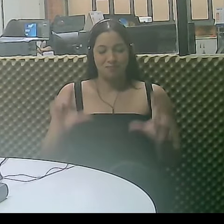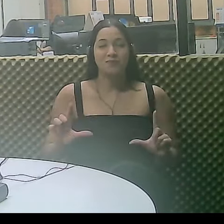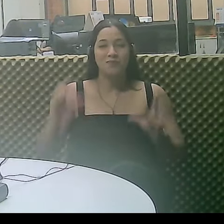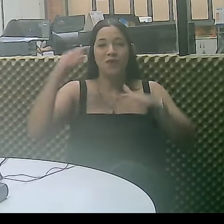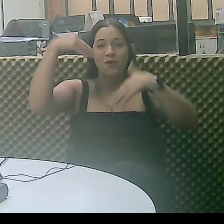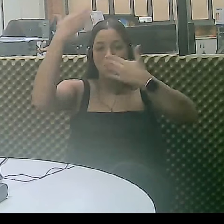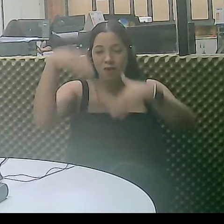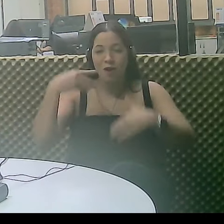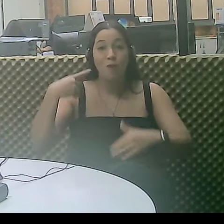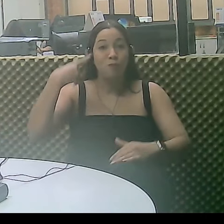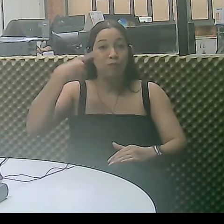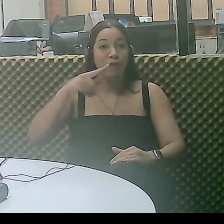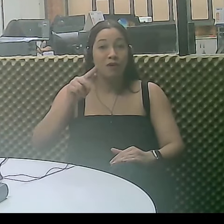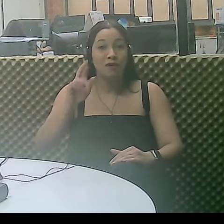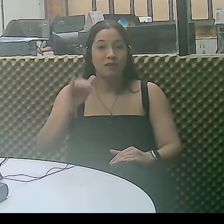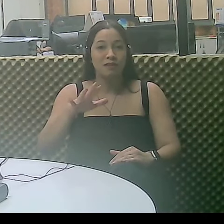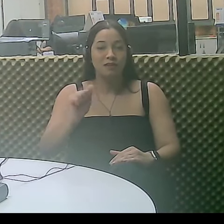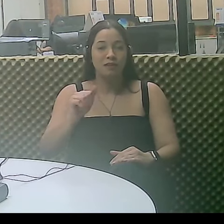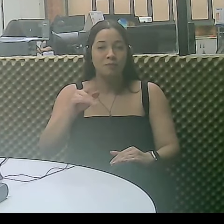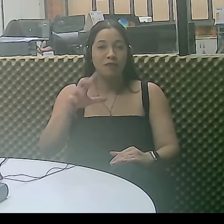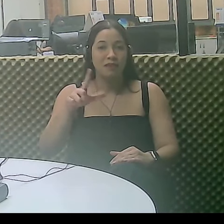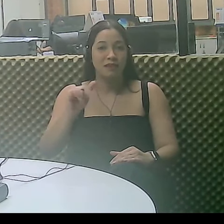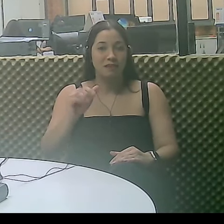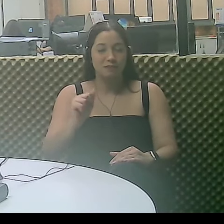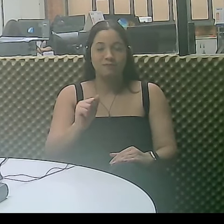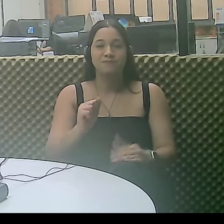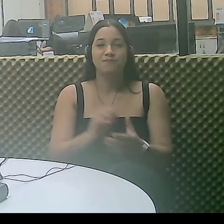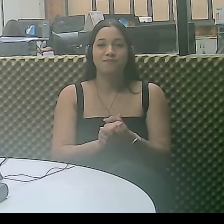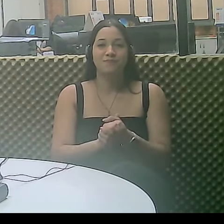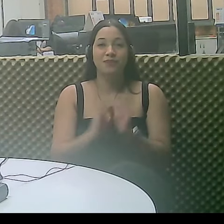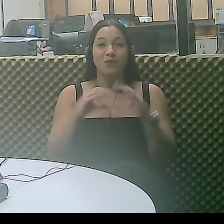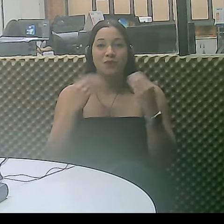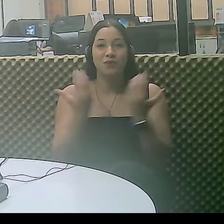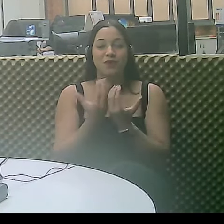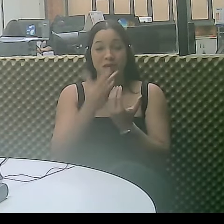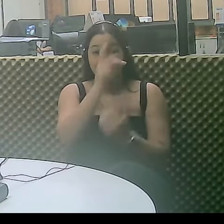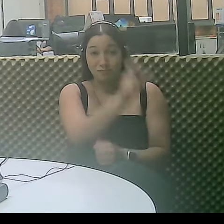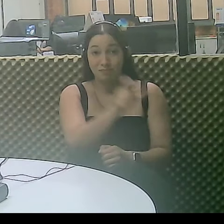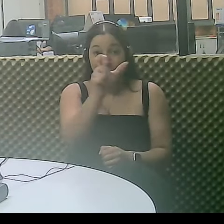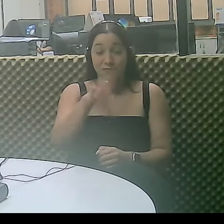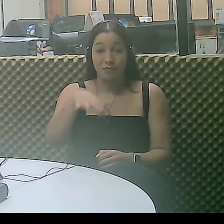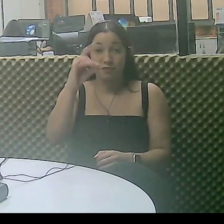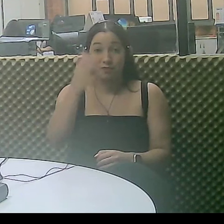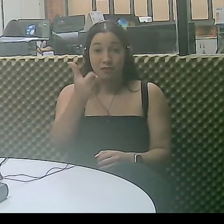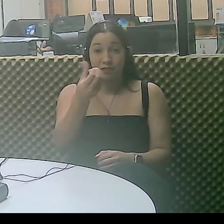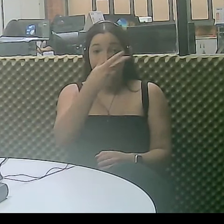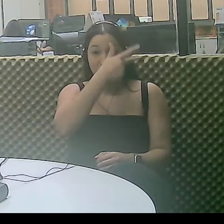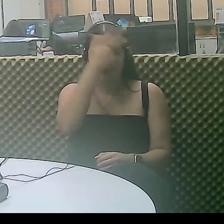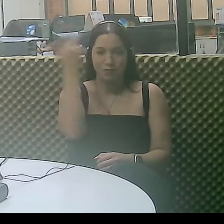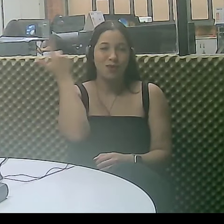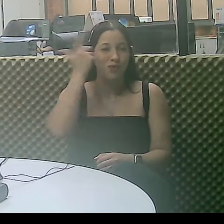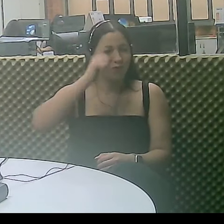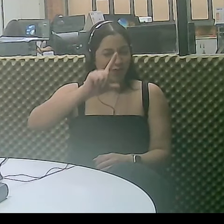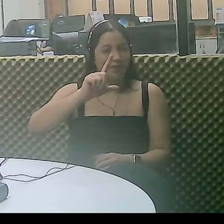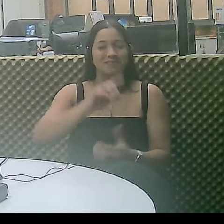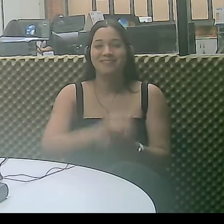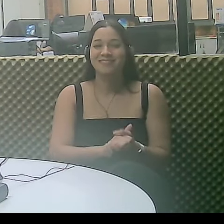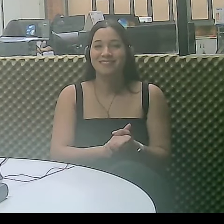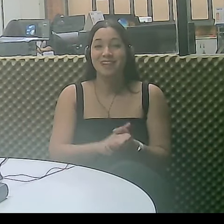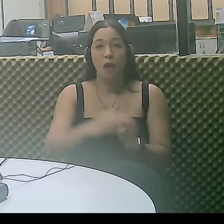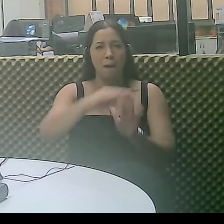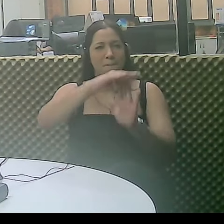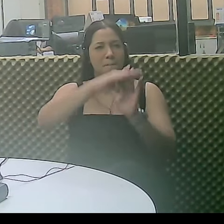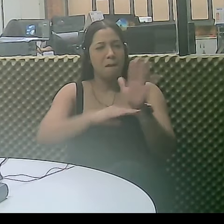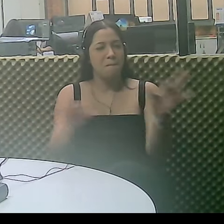honrosa à advogada Graci Emília Ferreira. Os conselheiros do COMPIR indicaram 16 pessoas para serem homenageadas. A